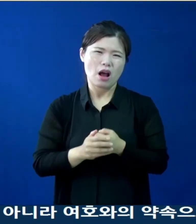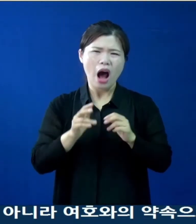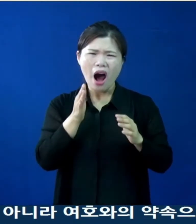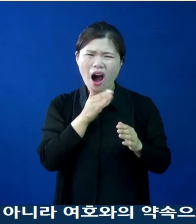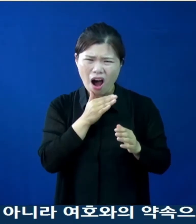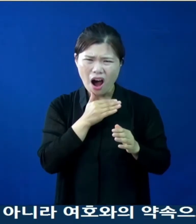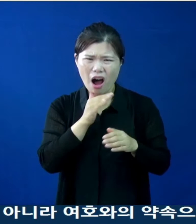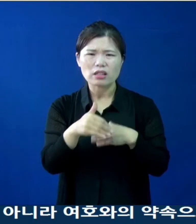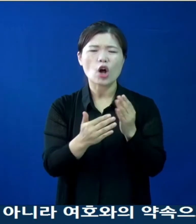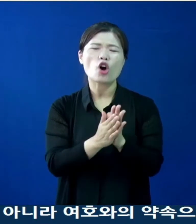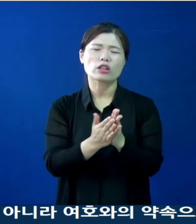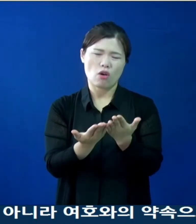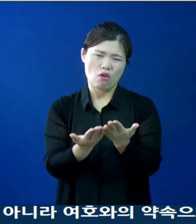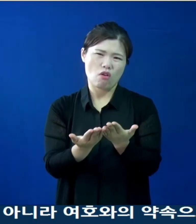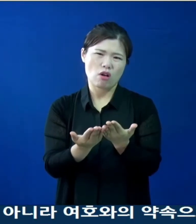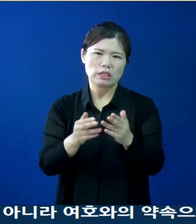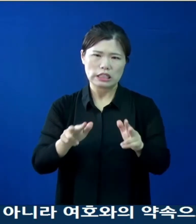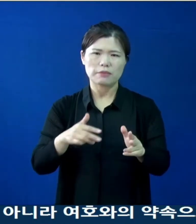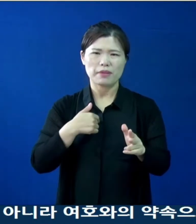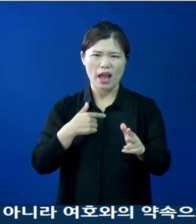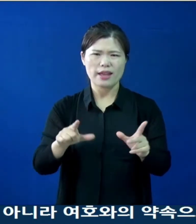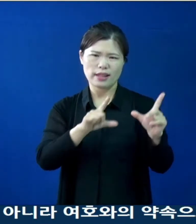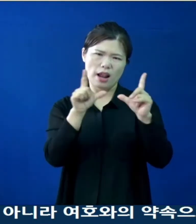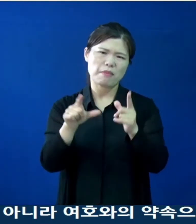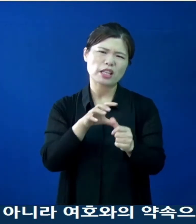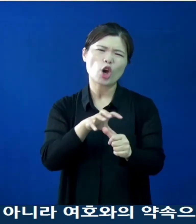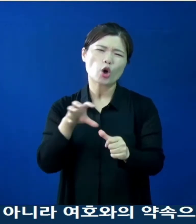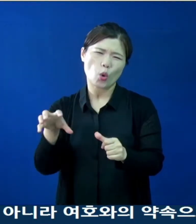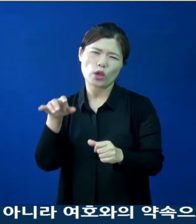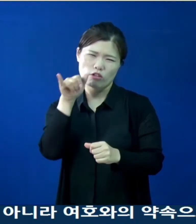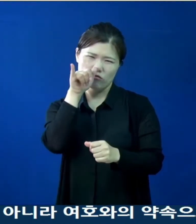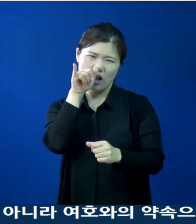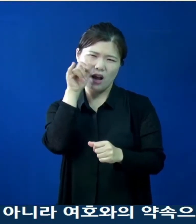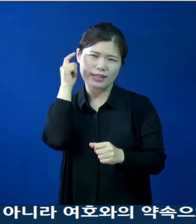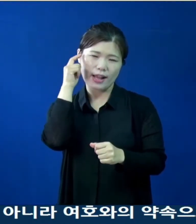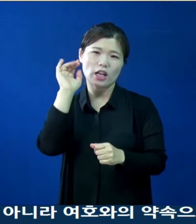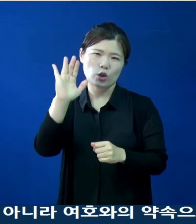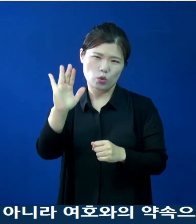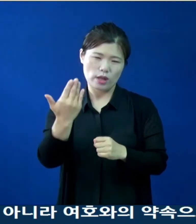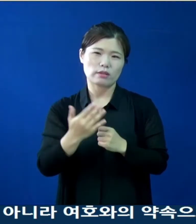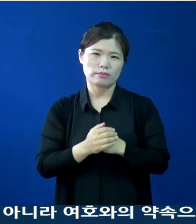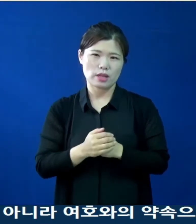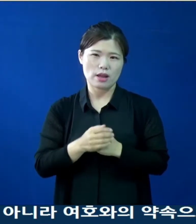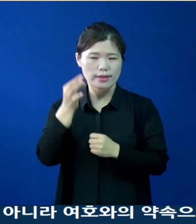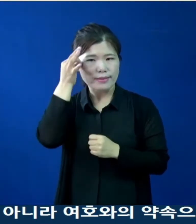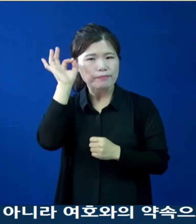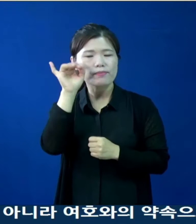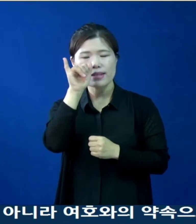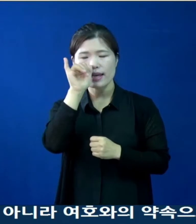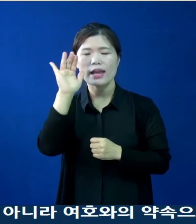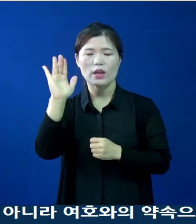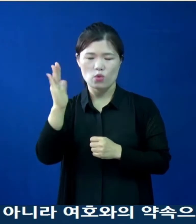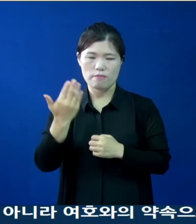이렇게 적용이 되구나 하는 깨달음과 도전을 우리에게 줄 수 있다고 믿습니다.